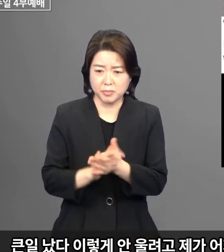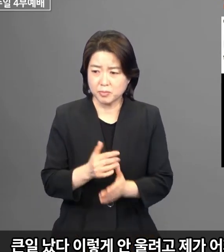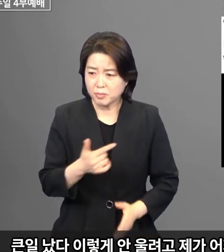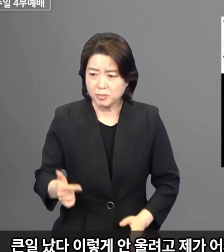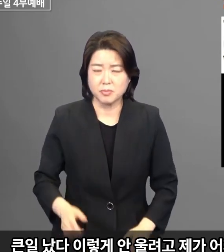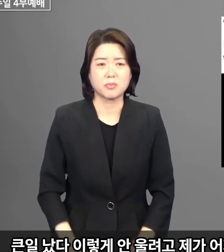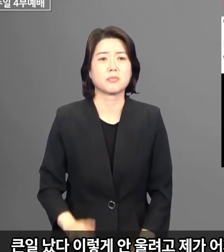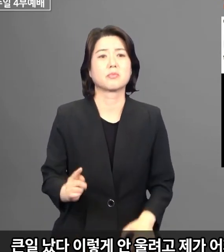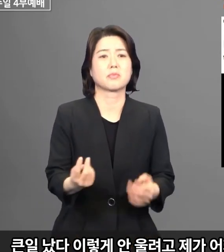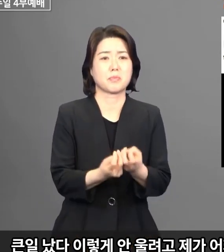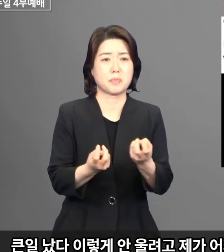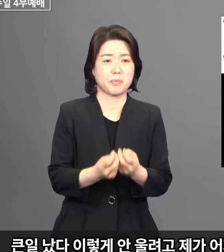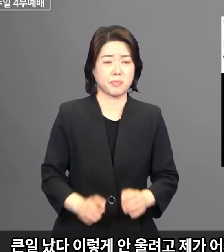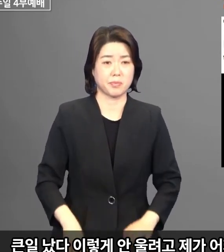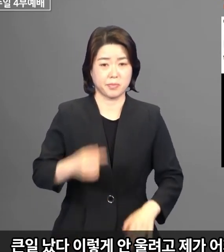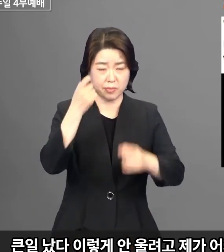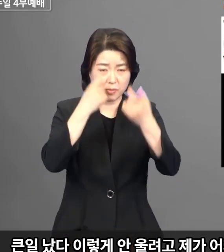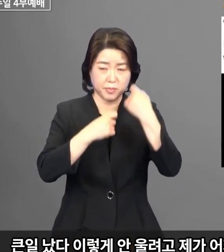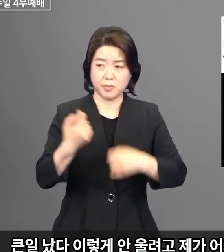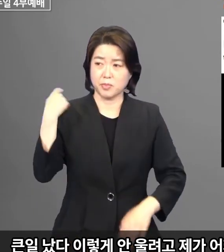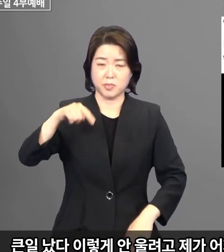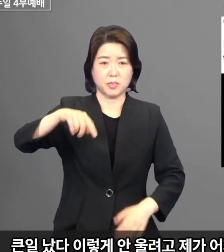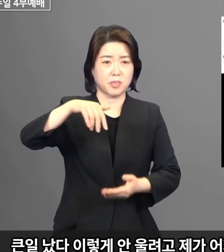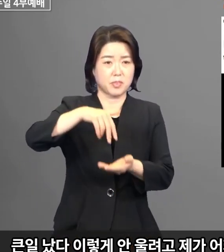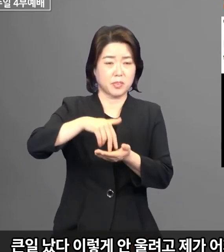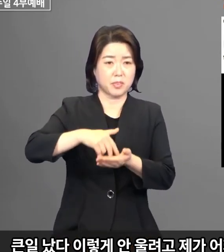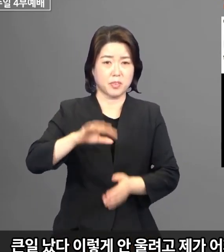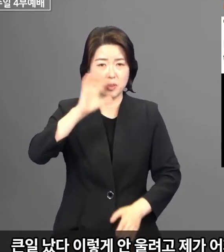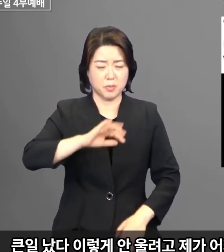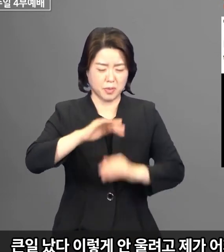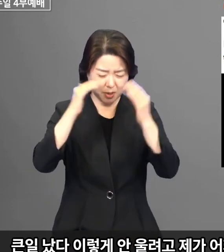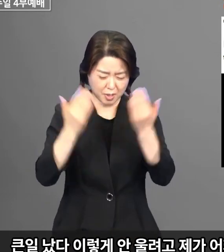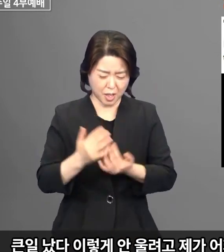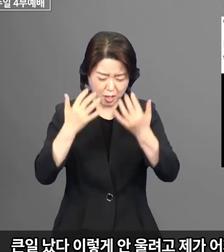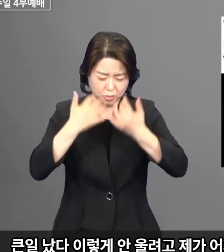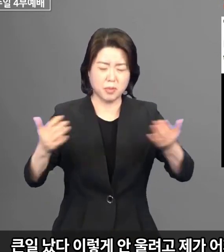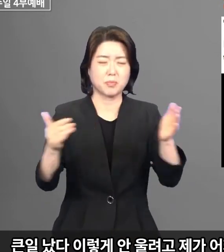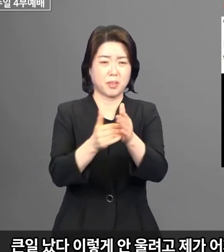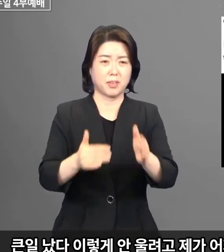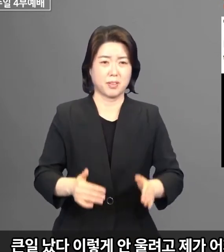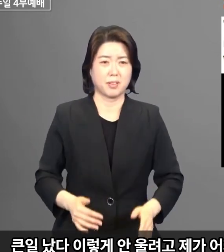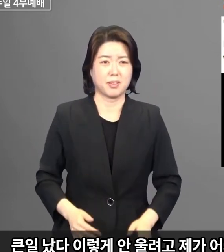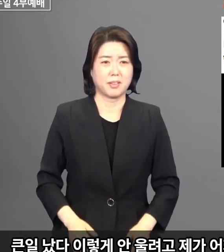이렇게 안 울려고 제가 어제 여기서 연습하면서 다 울었거든요.